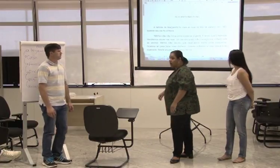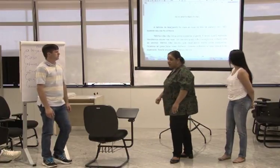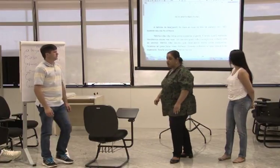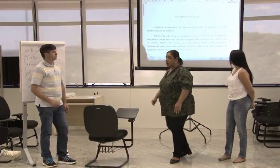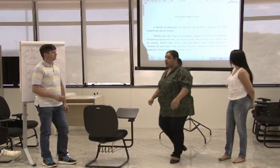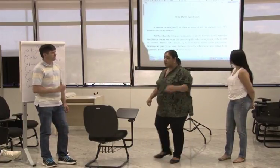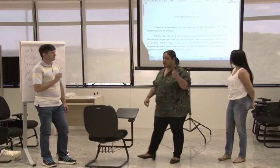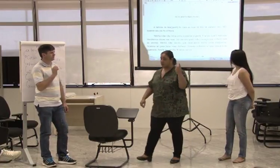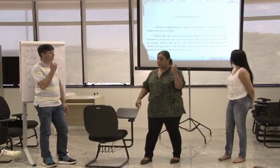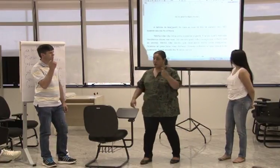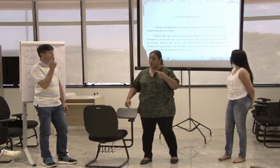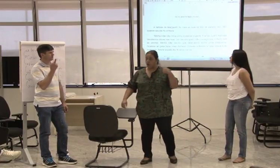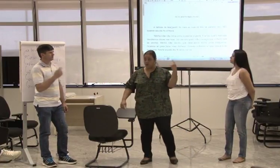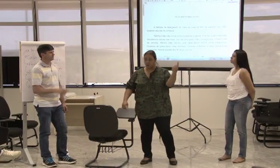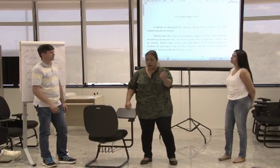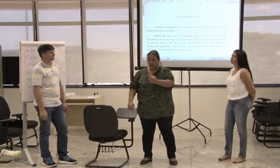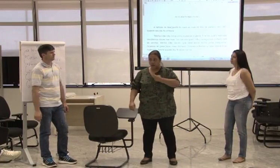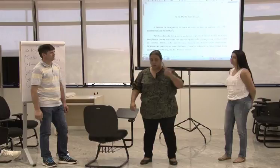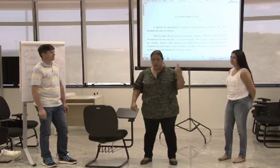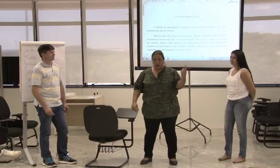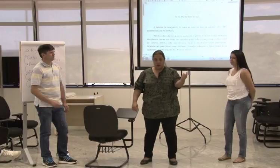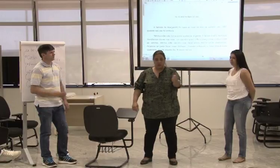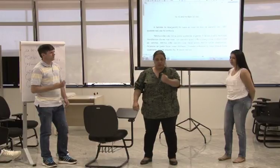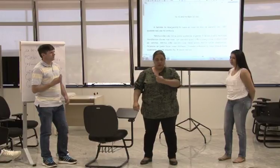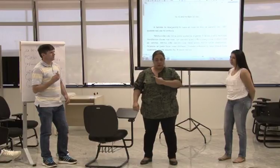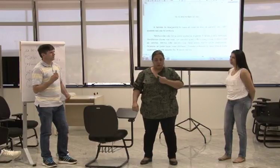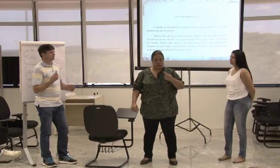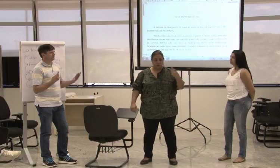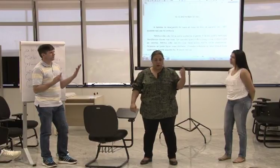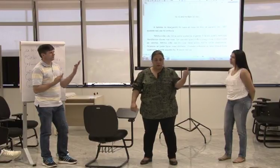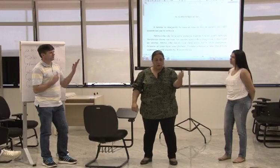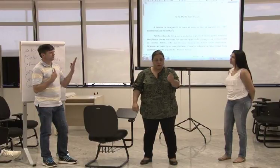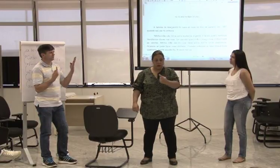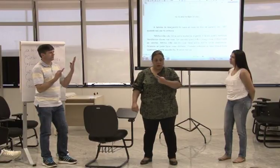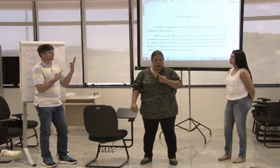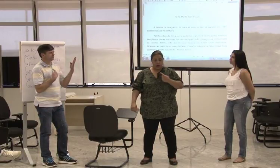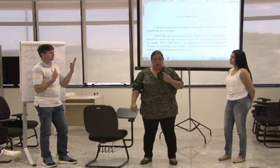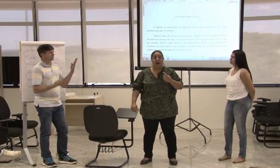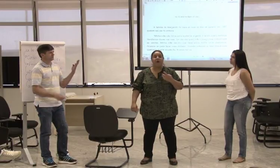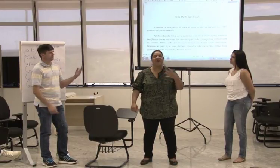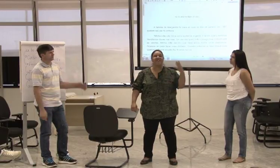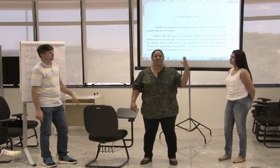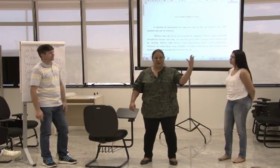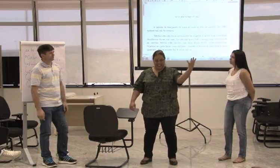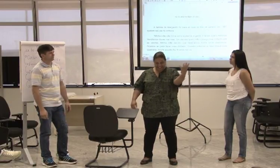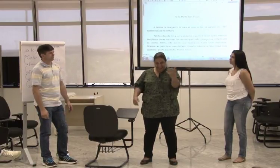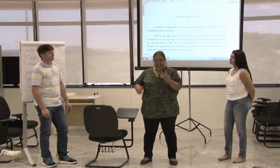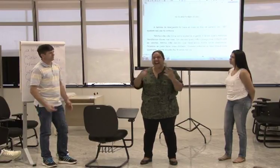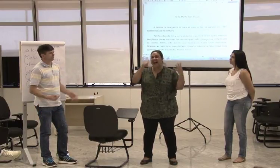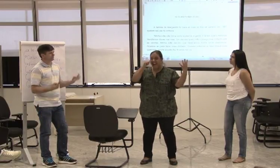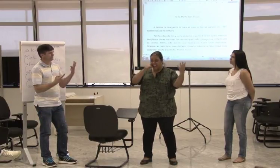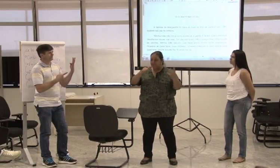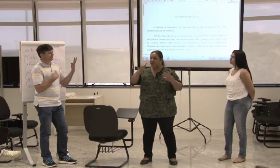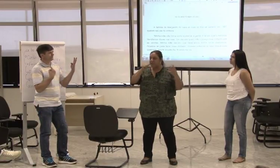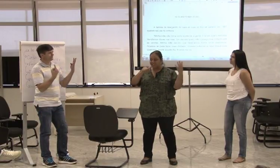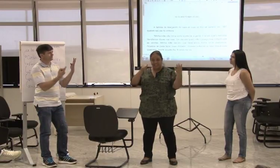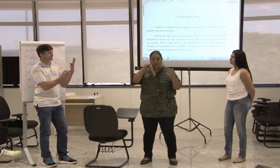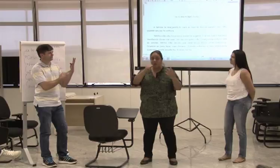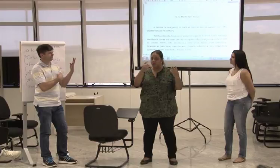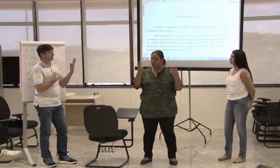4, quando você terminou com nós 4, aí você fez, eu não fiz os 4. Agora vem os 4. Então, você não